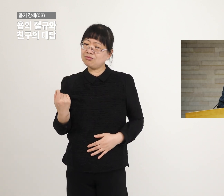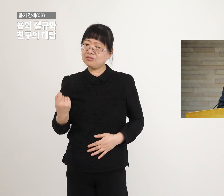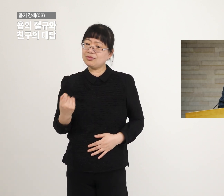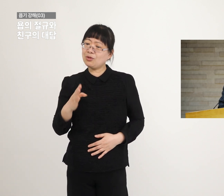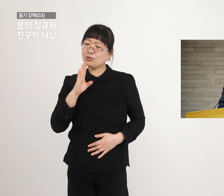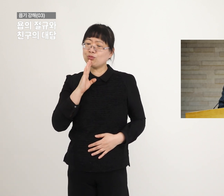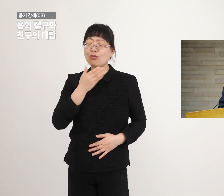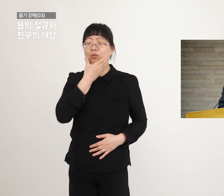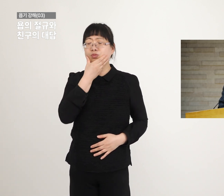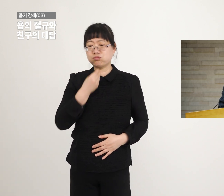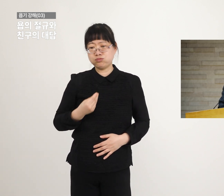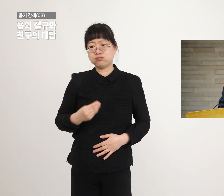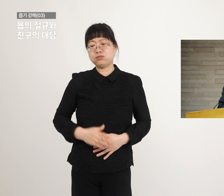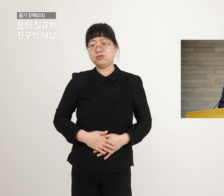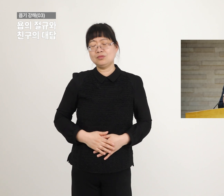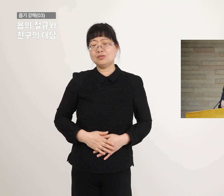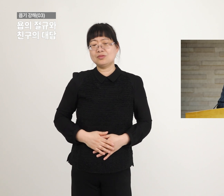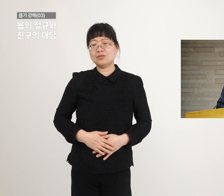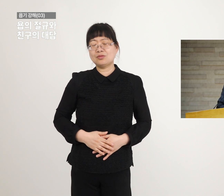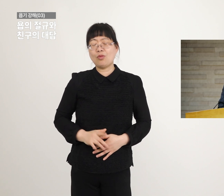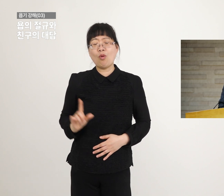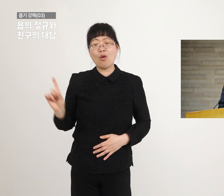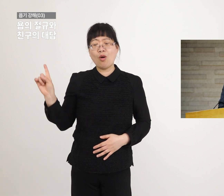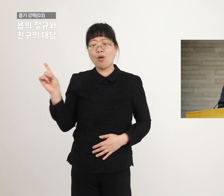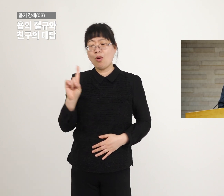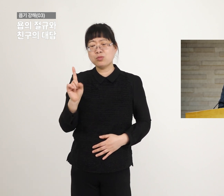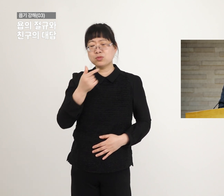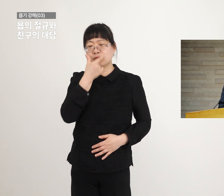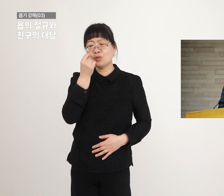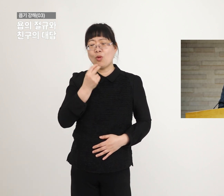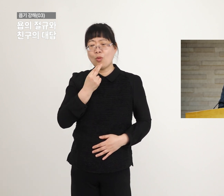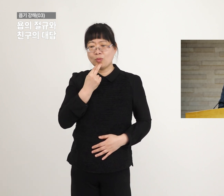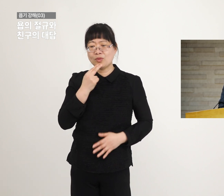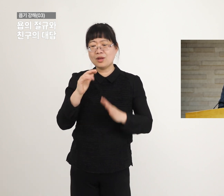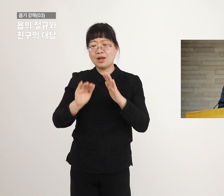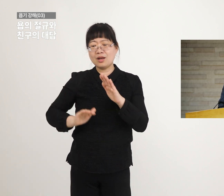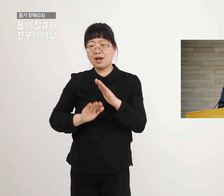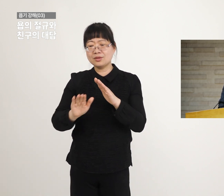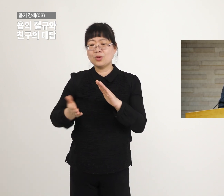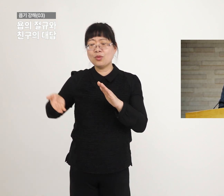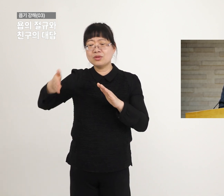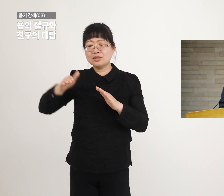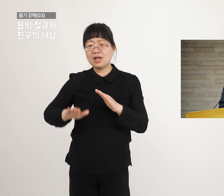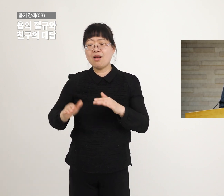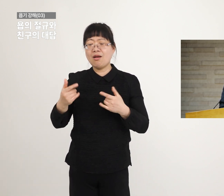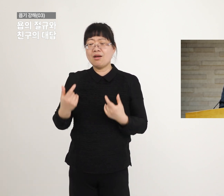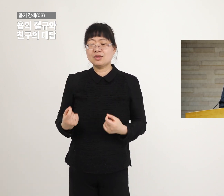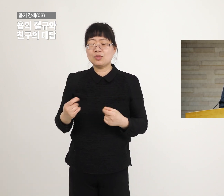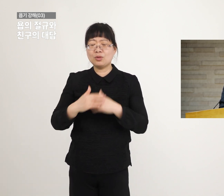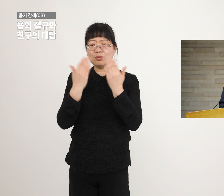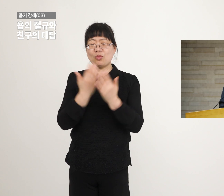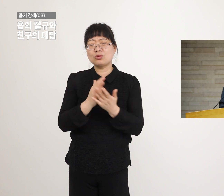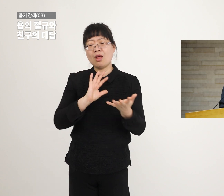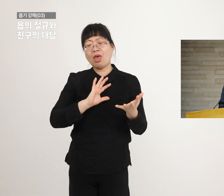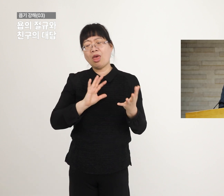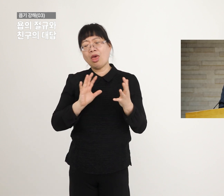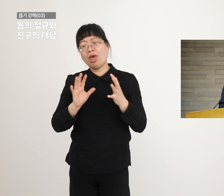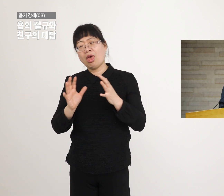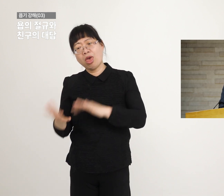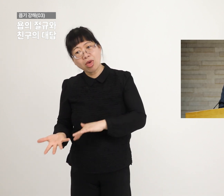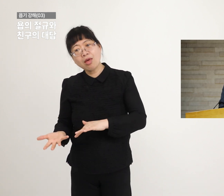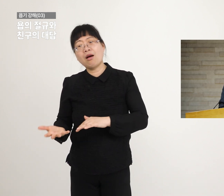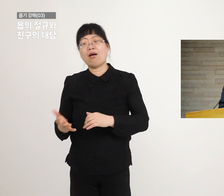정말 행복했는데 아무 결함이 없는 가정이었는데 어떻게 이렇게 풍비박산을